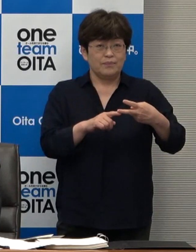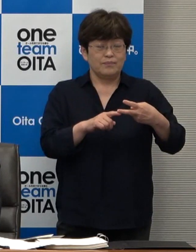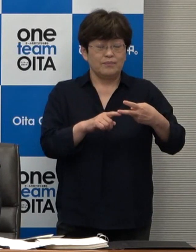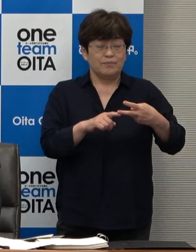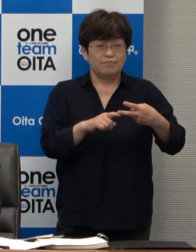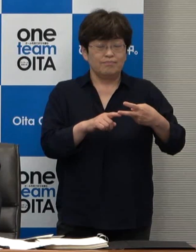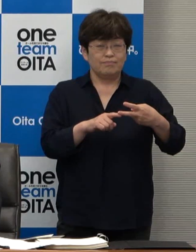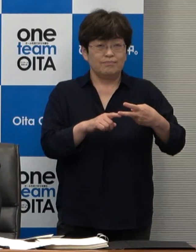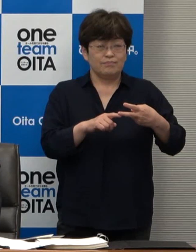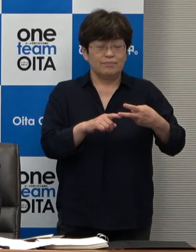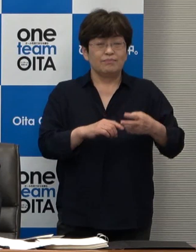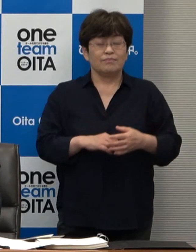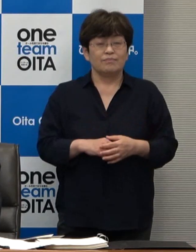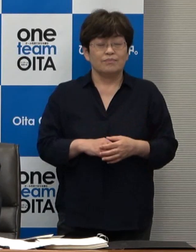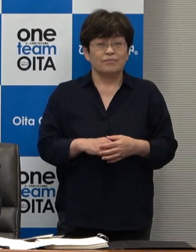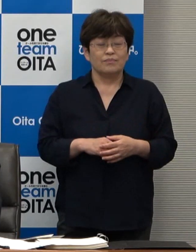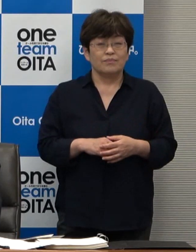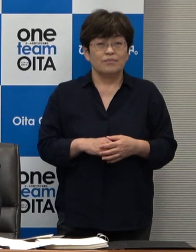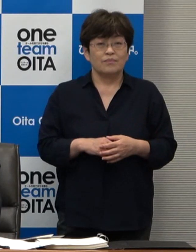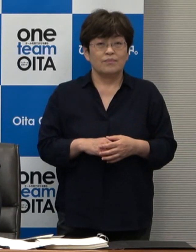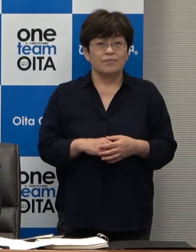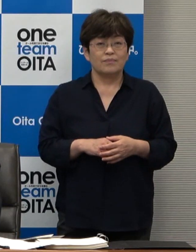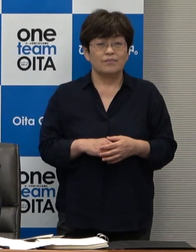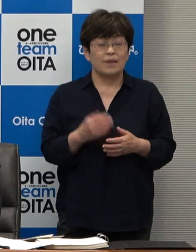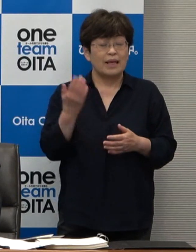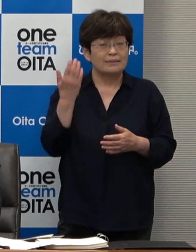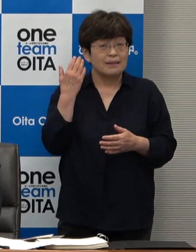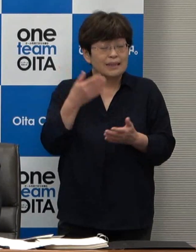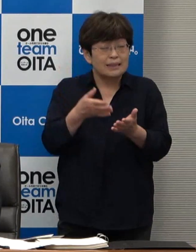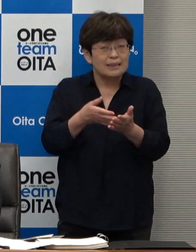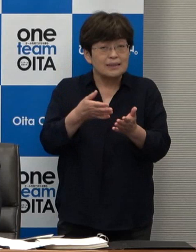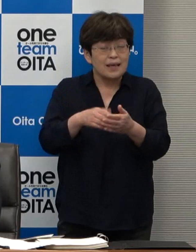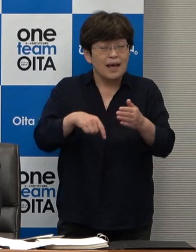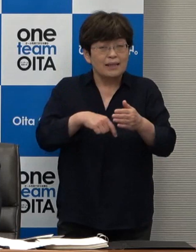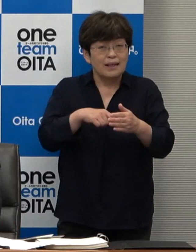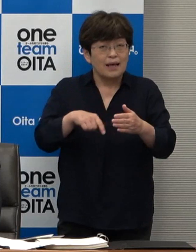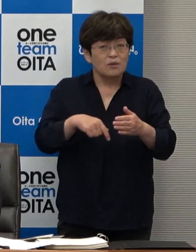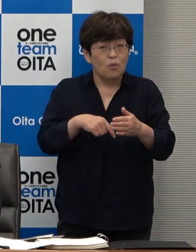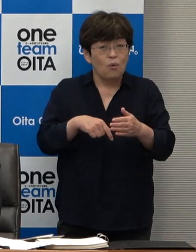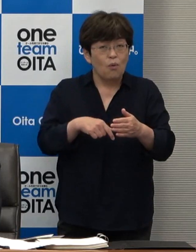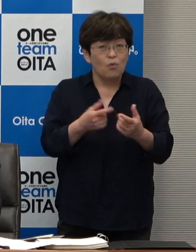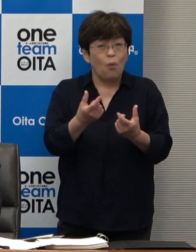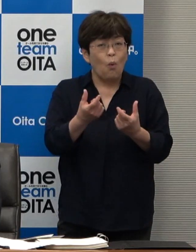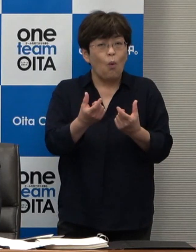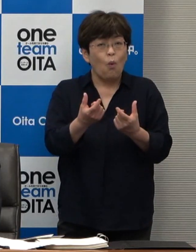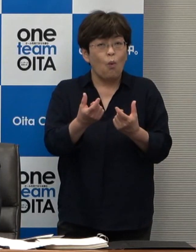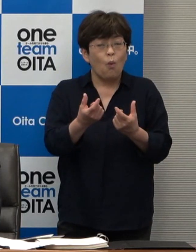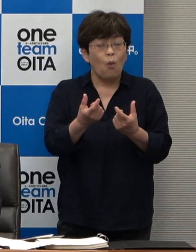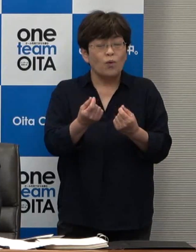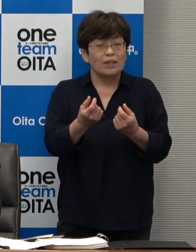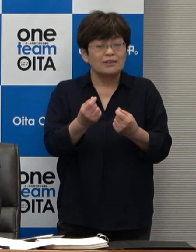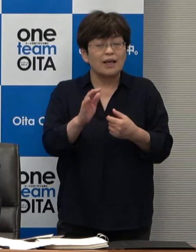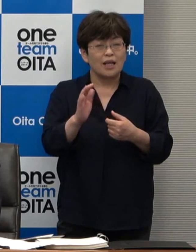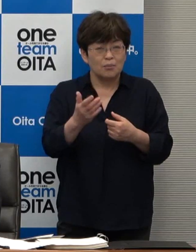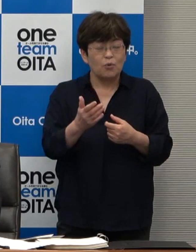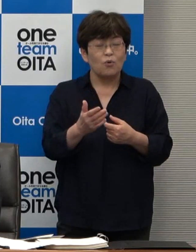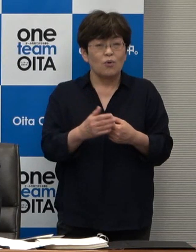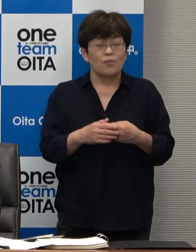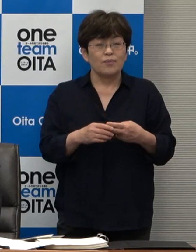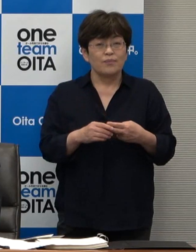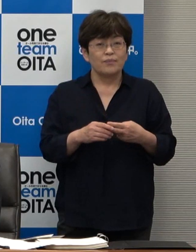先ほどのこともありますけれども、ここをまた2度申し上げることはちょっとしないようにしようと思います。